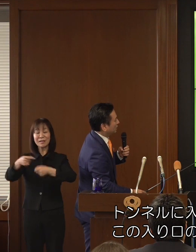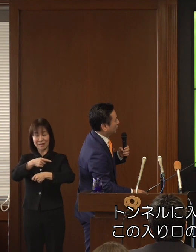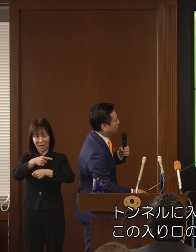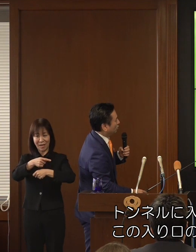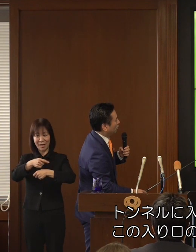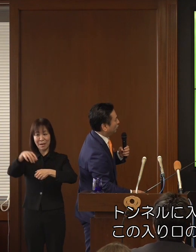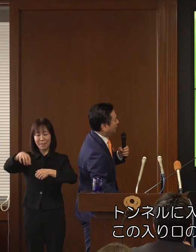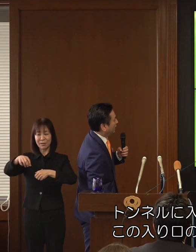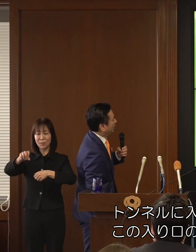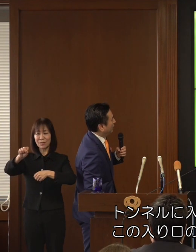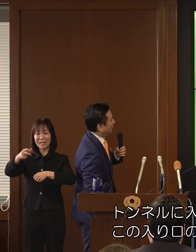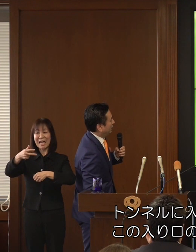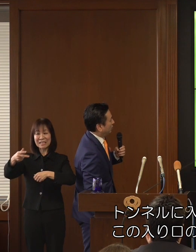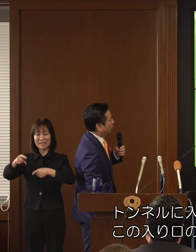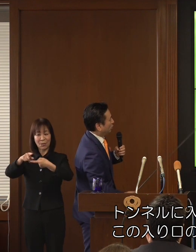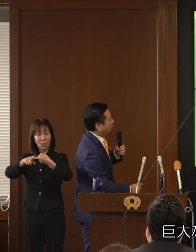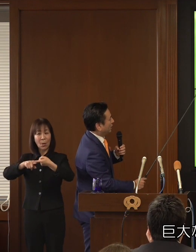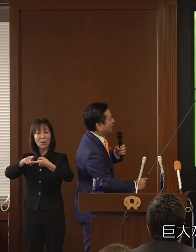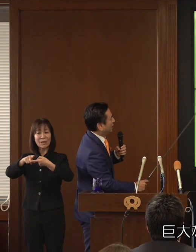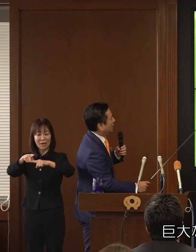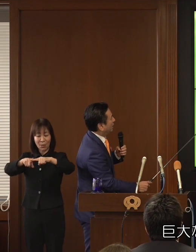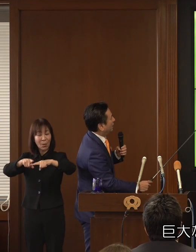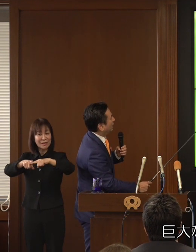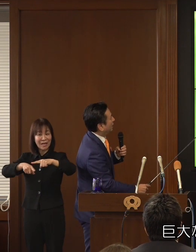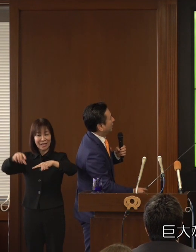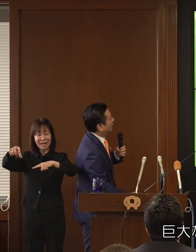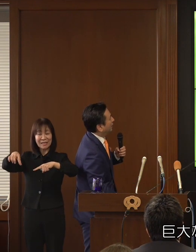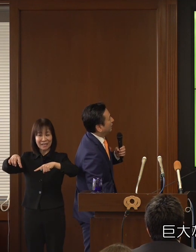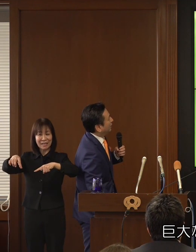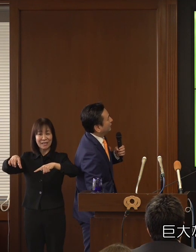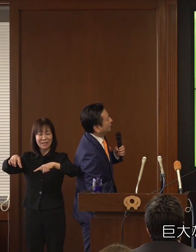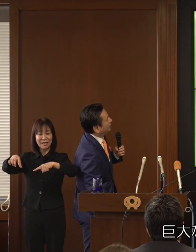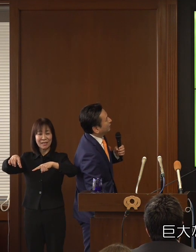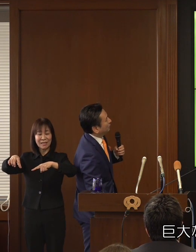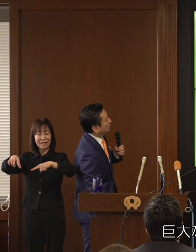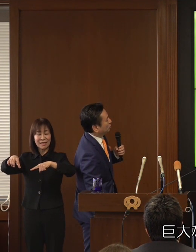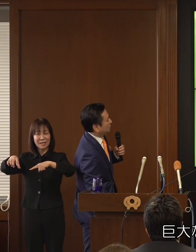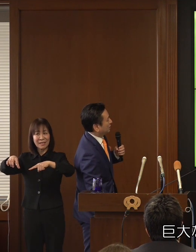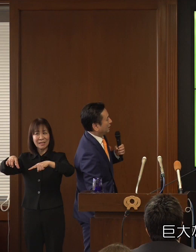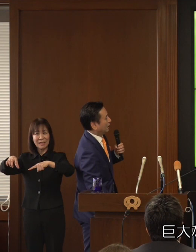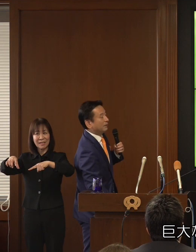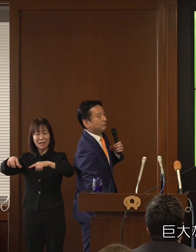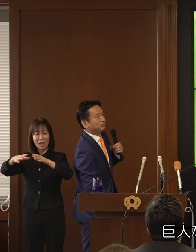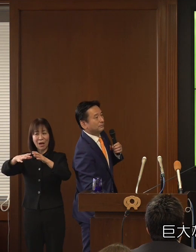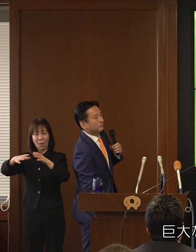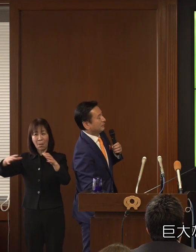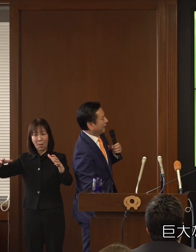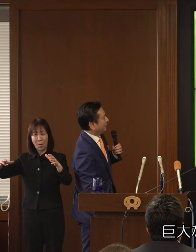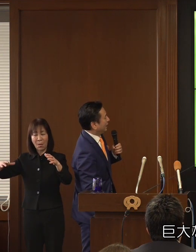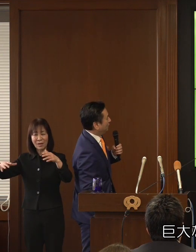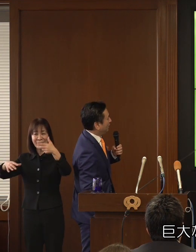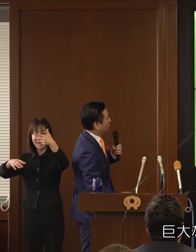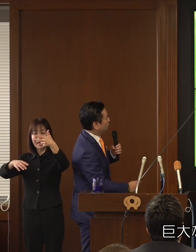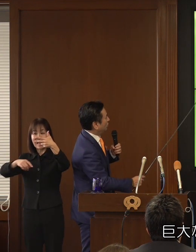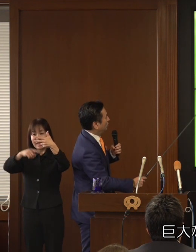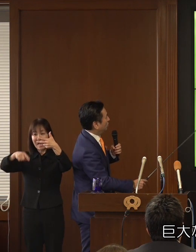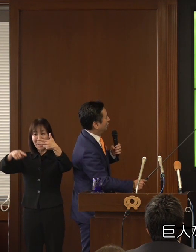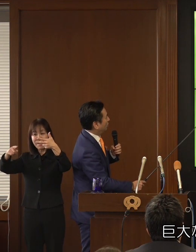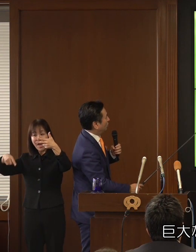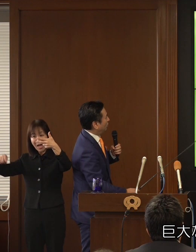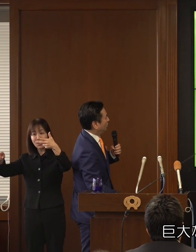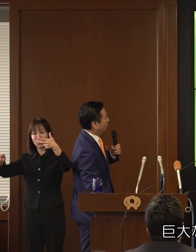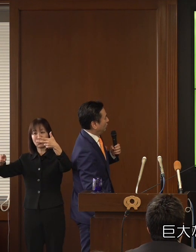しの交差点のところに、この巨大な何メートルですか、 7メートル、 はい、7メートル